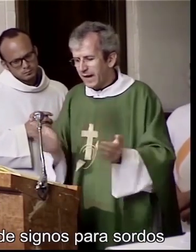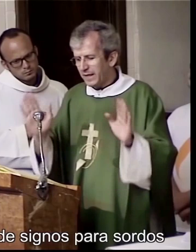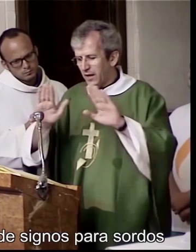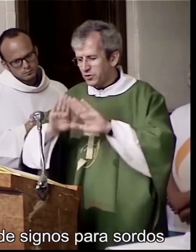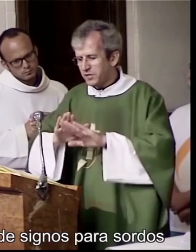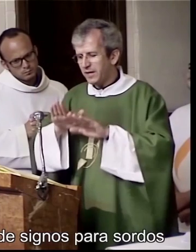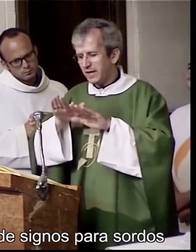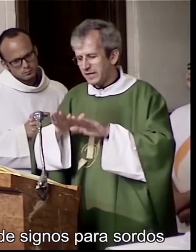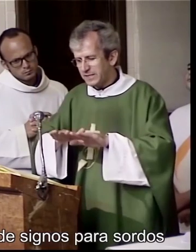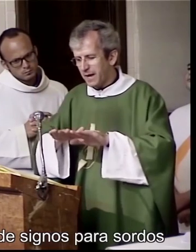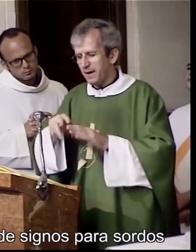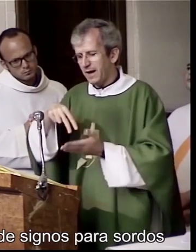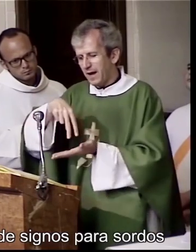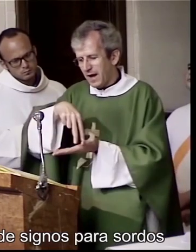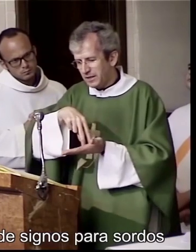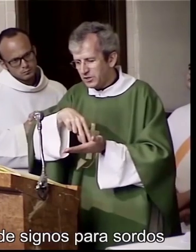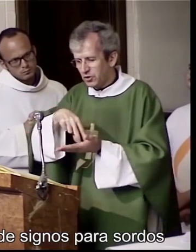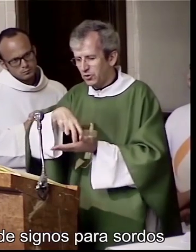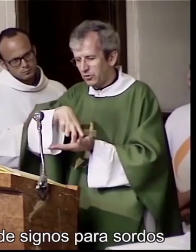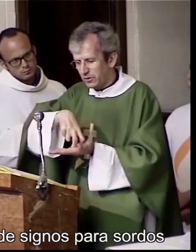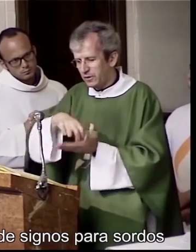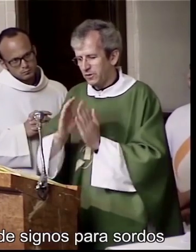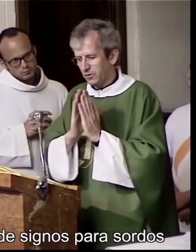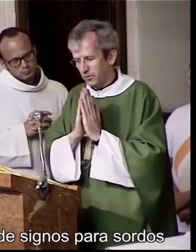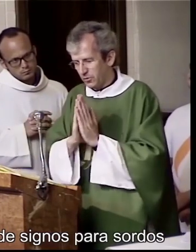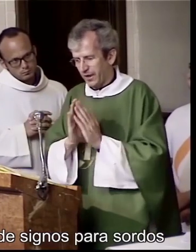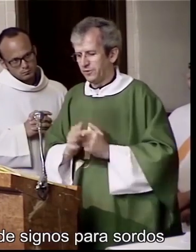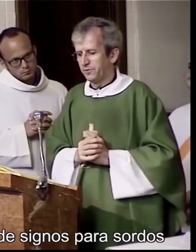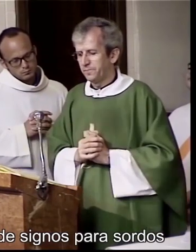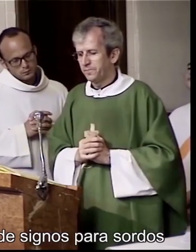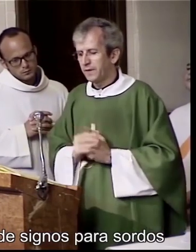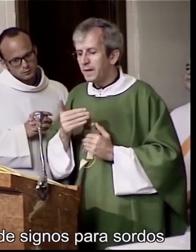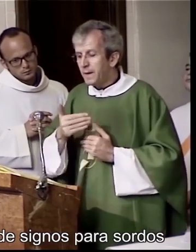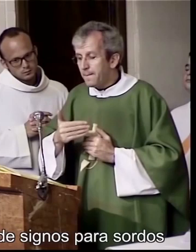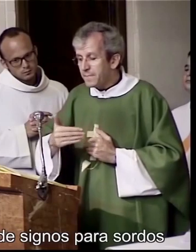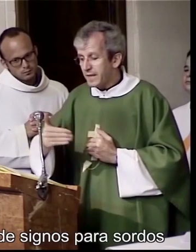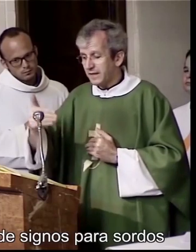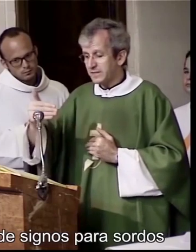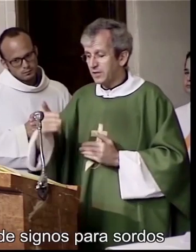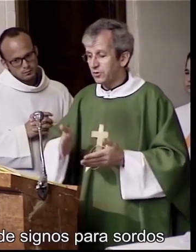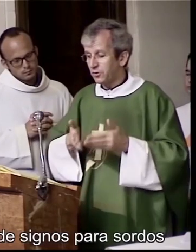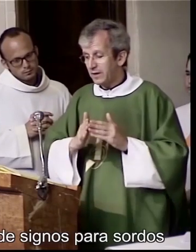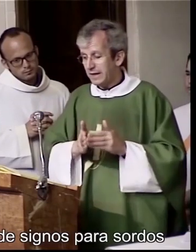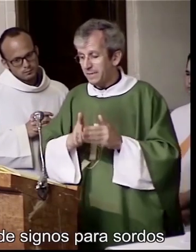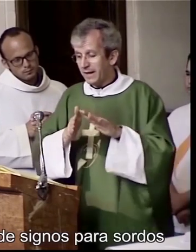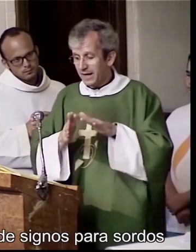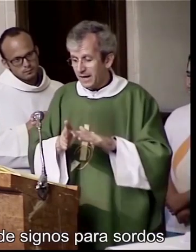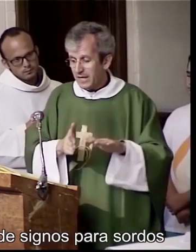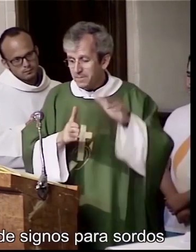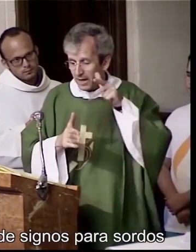la noche, estaba allí solo orando. Mientras tanto, la barca iba